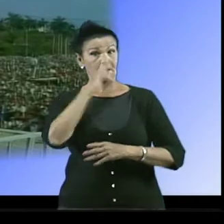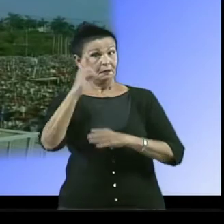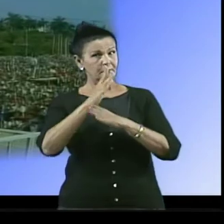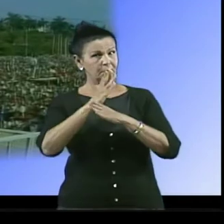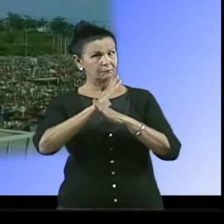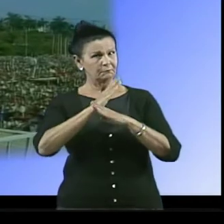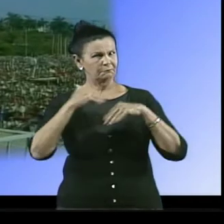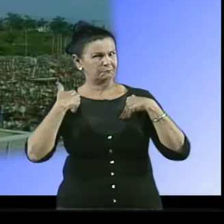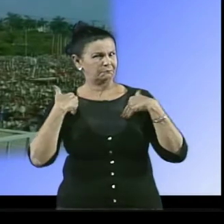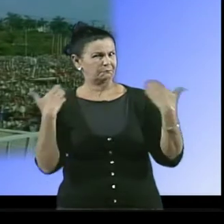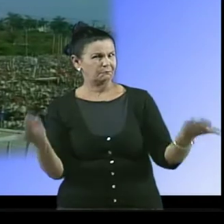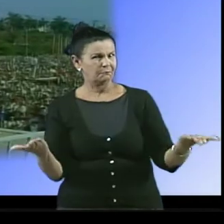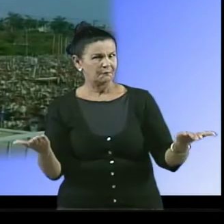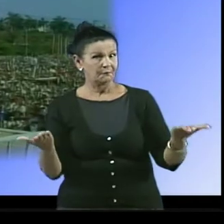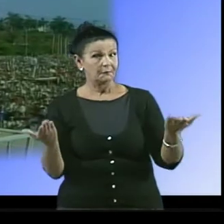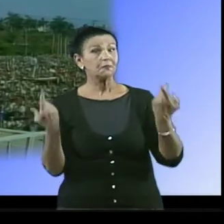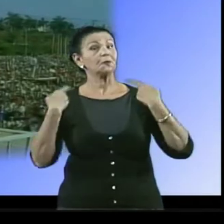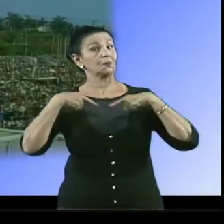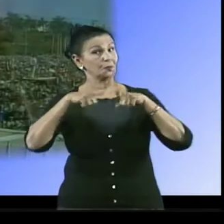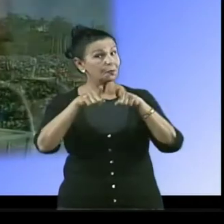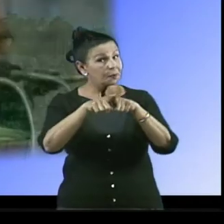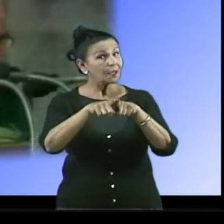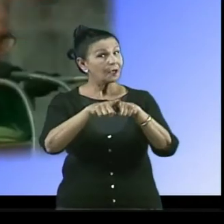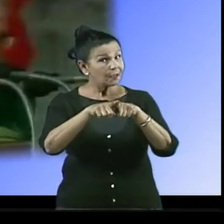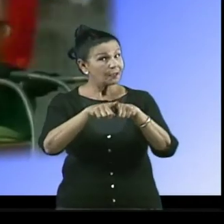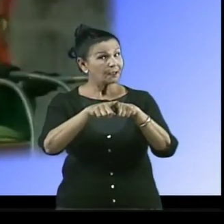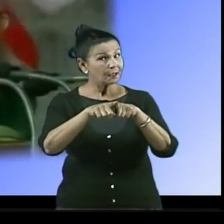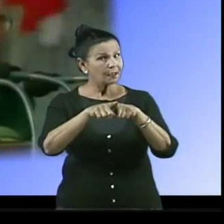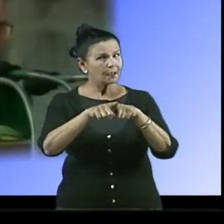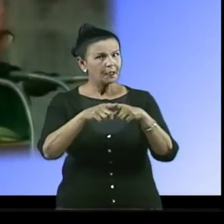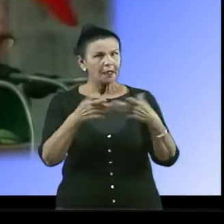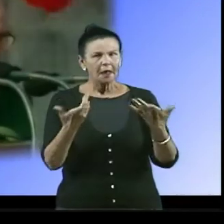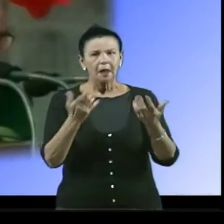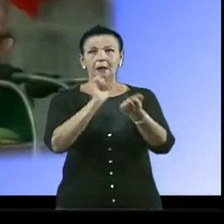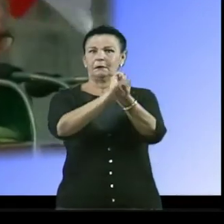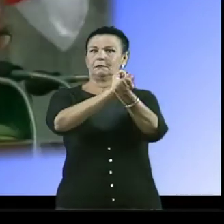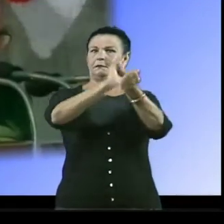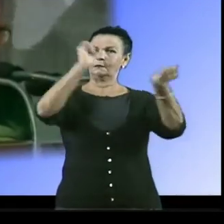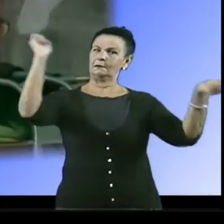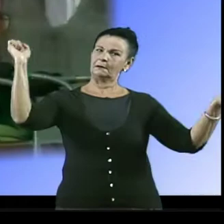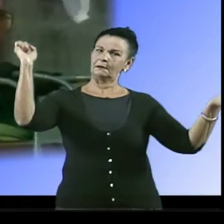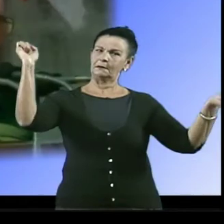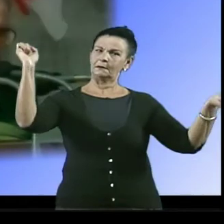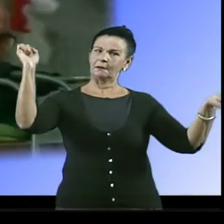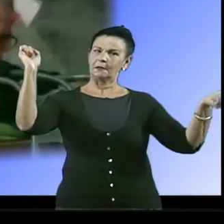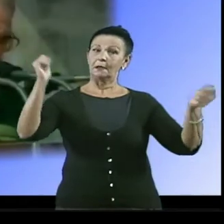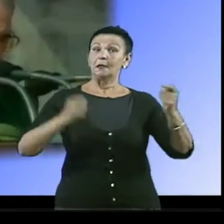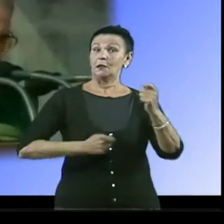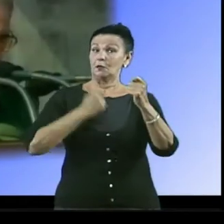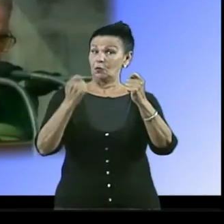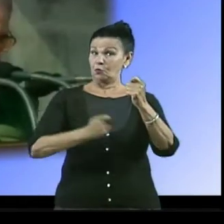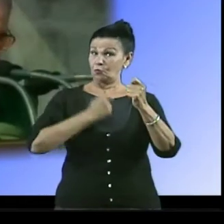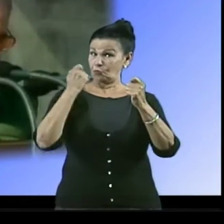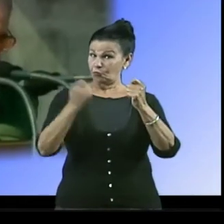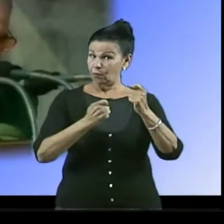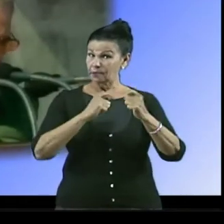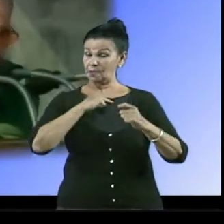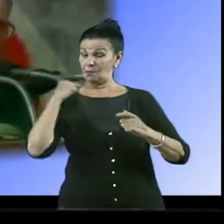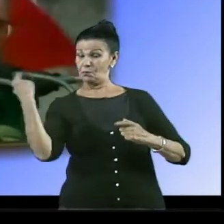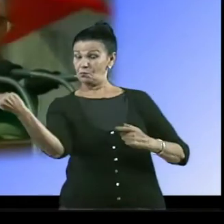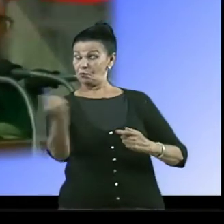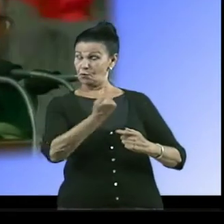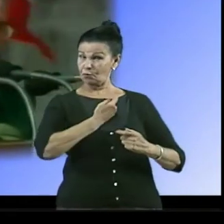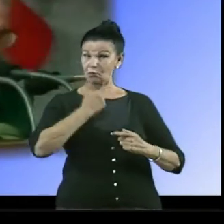Revolución es unidad, es independencia, es luchar por nuestro sueño